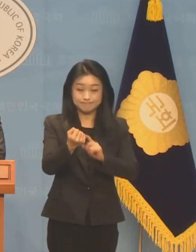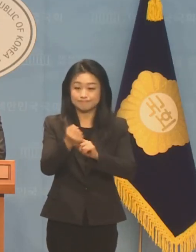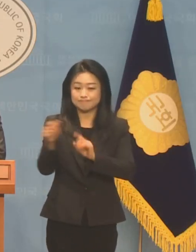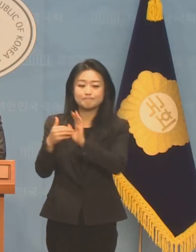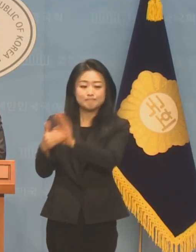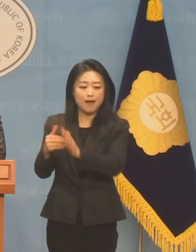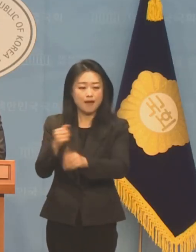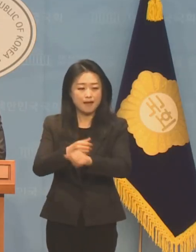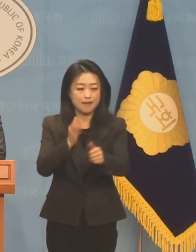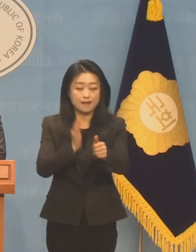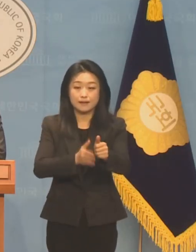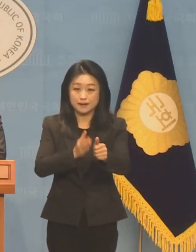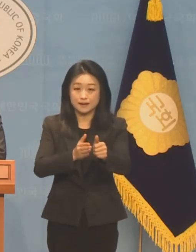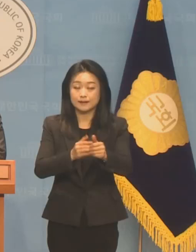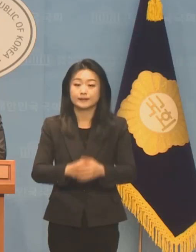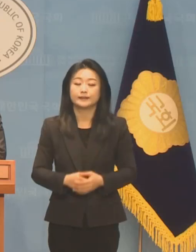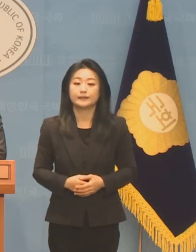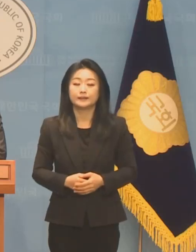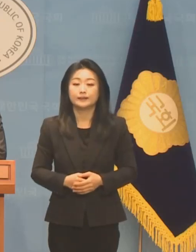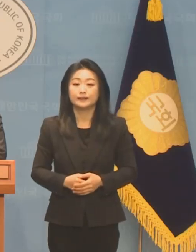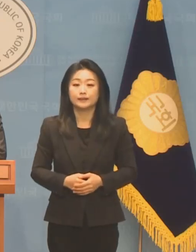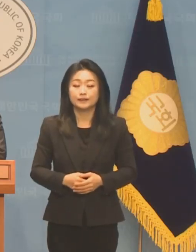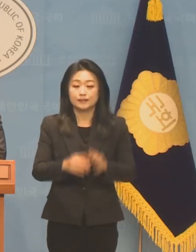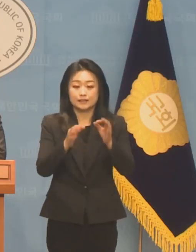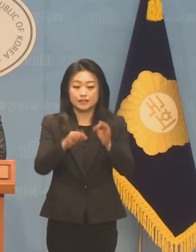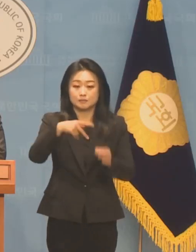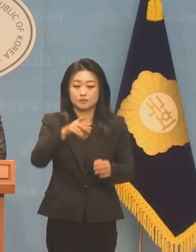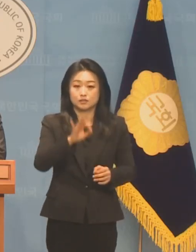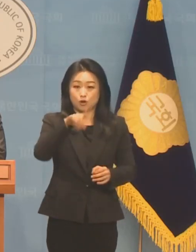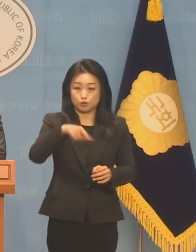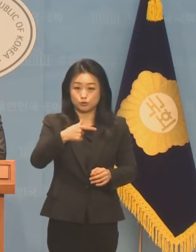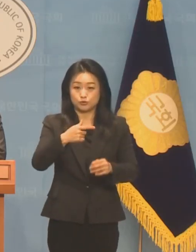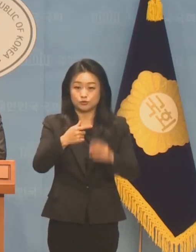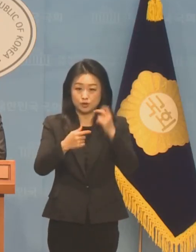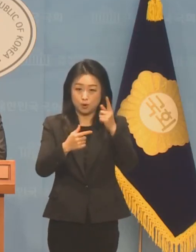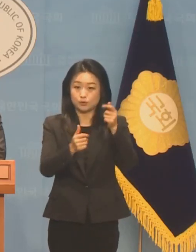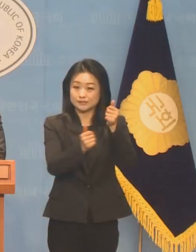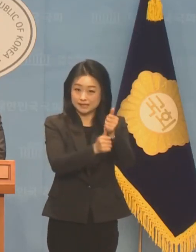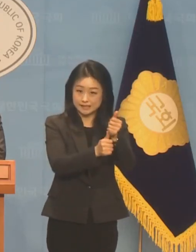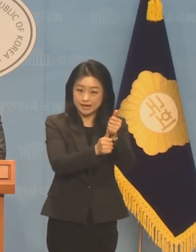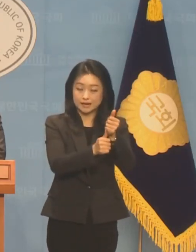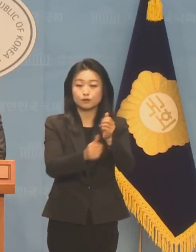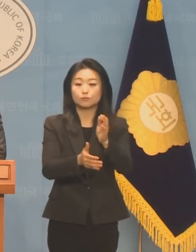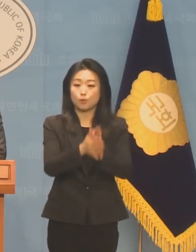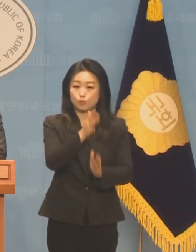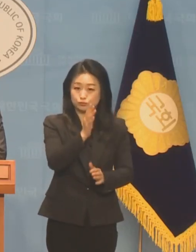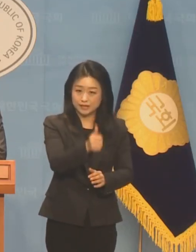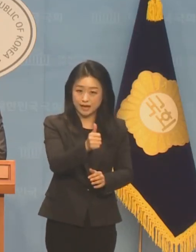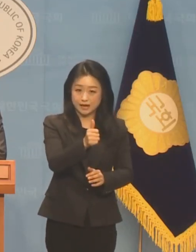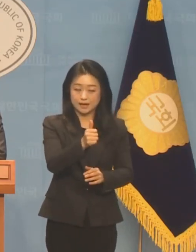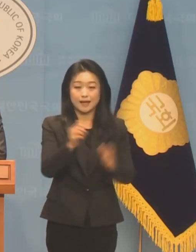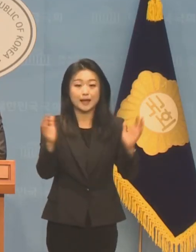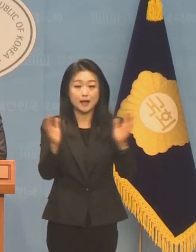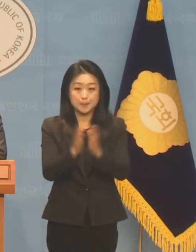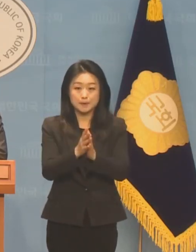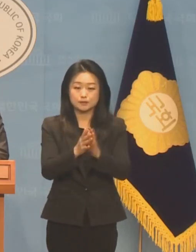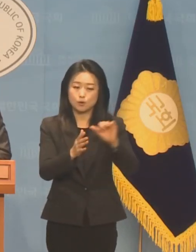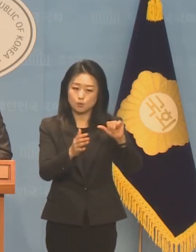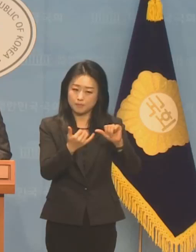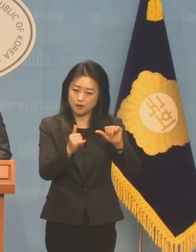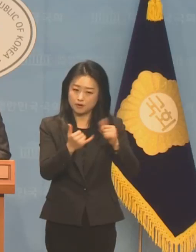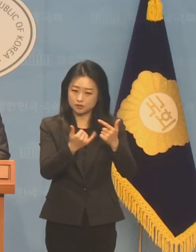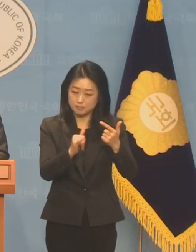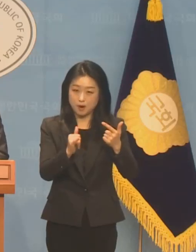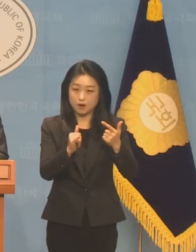것입니다. 이날 오찬에는 김성훈 경호차장, 이광우 경호본부장 등을 비롯해 5,